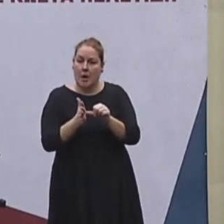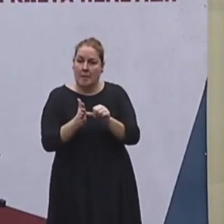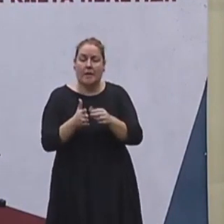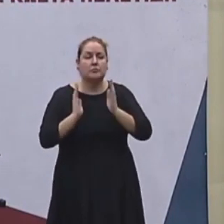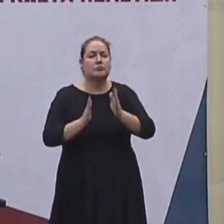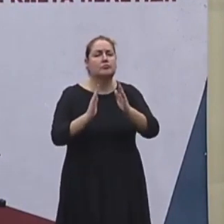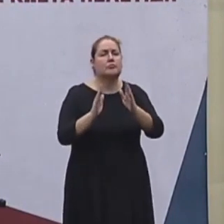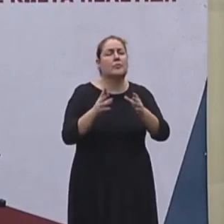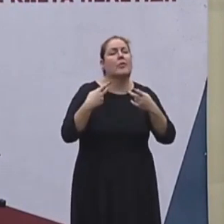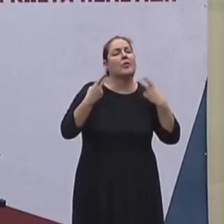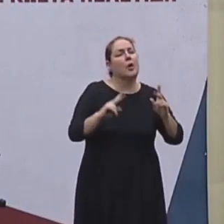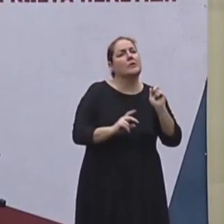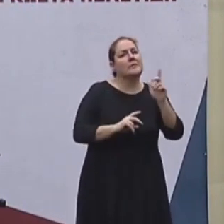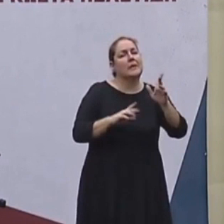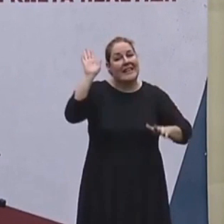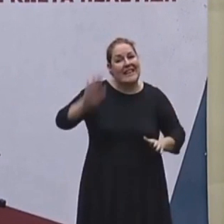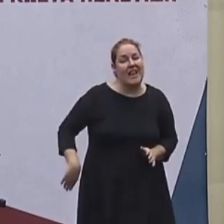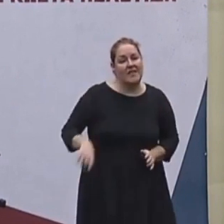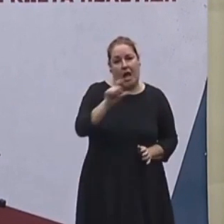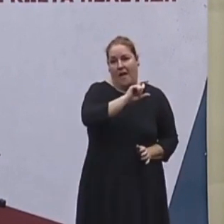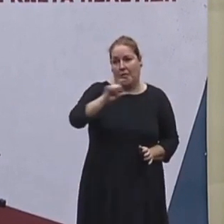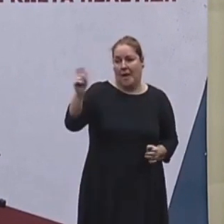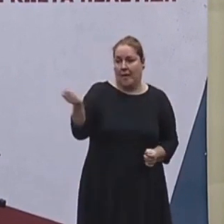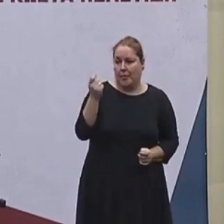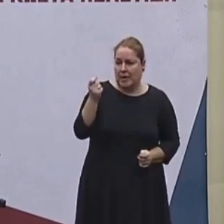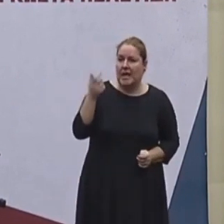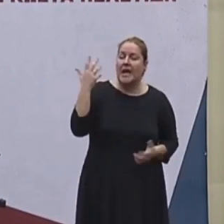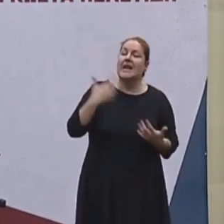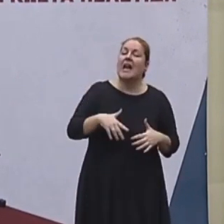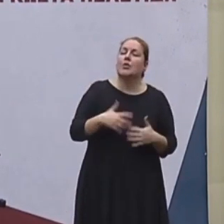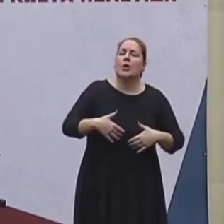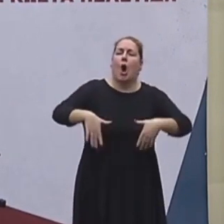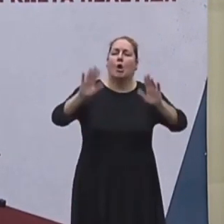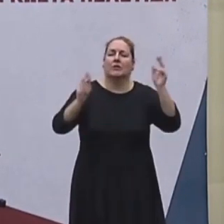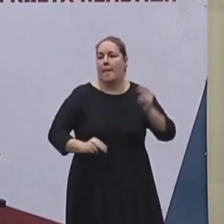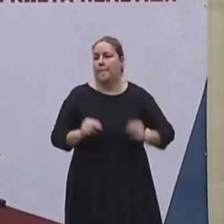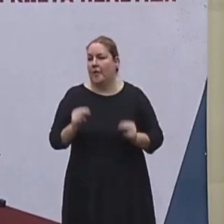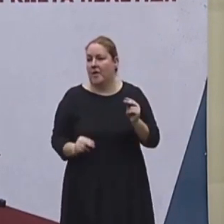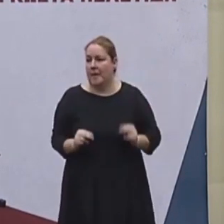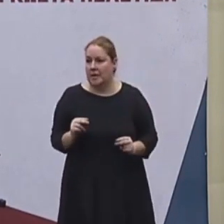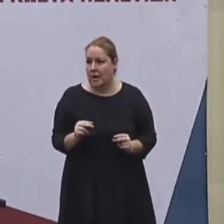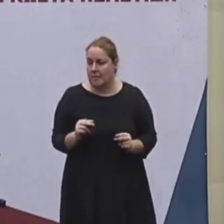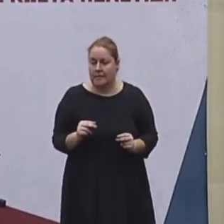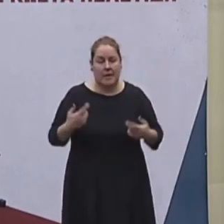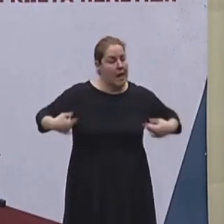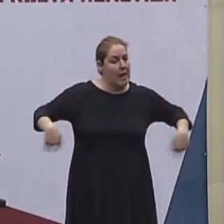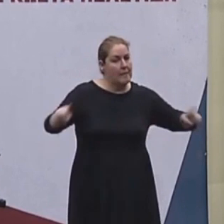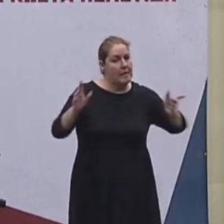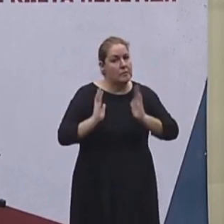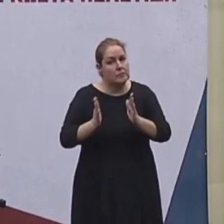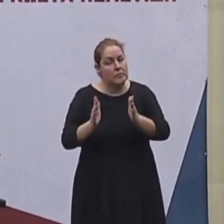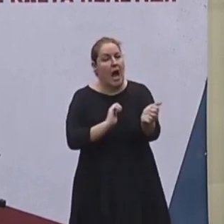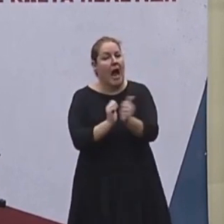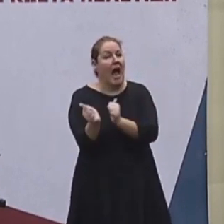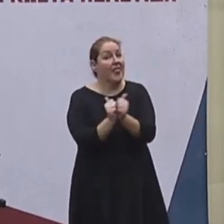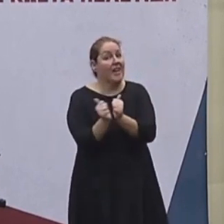παρά τον διπλασιασμό της την τελευταία εβδομάδα που γίνεται, να λειτουργεί χωρίς προβλήματα. Πορευτήκαμε και στον